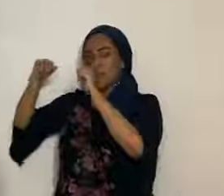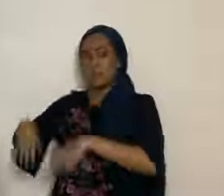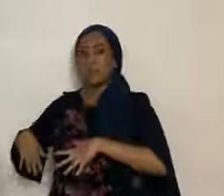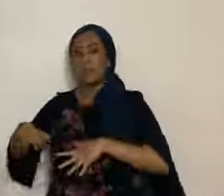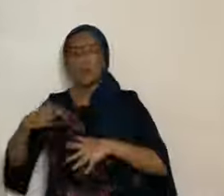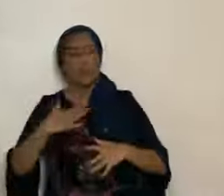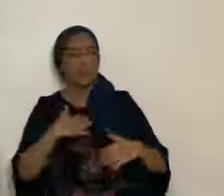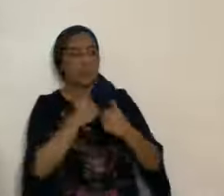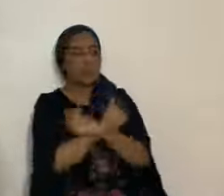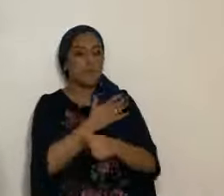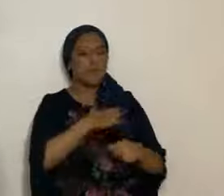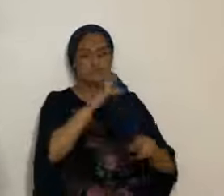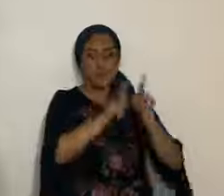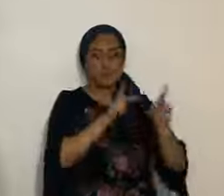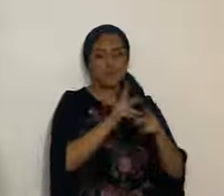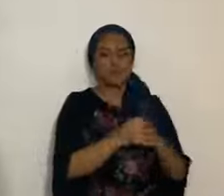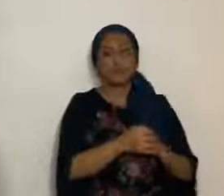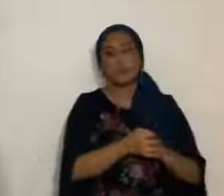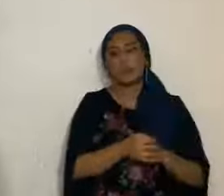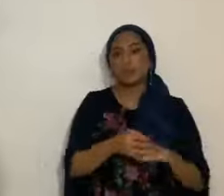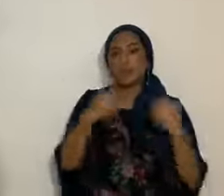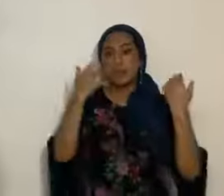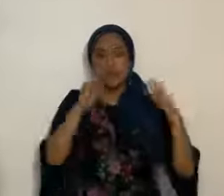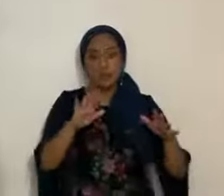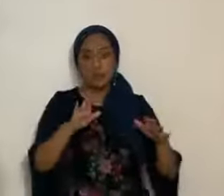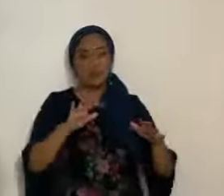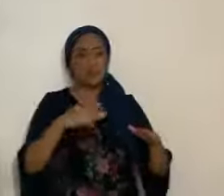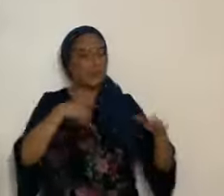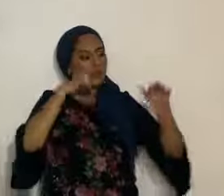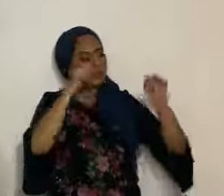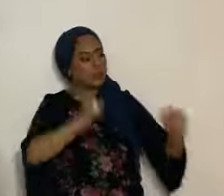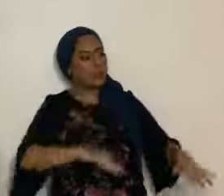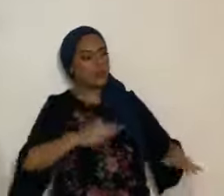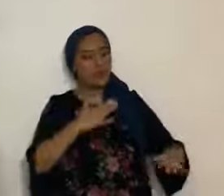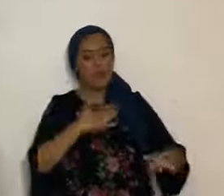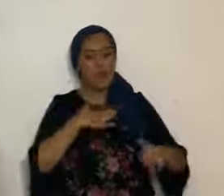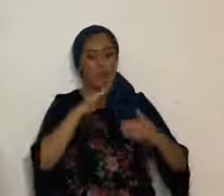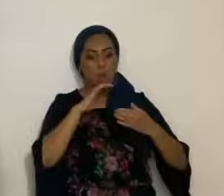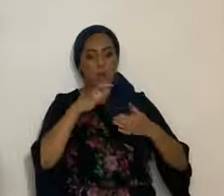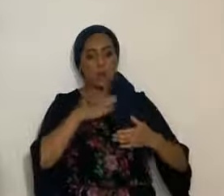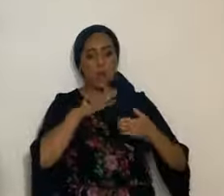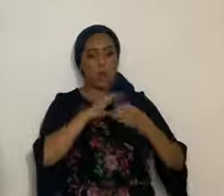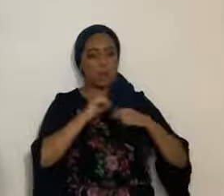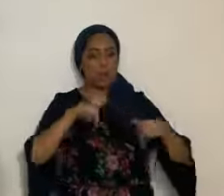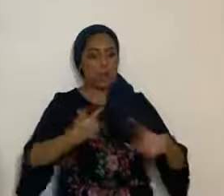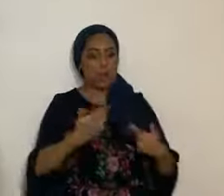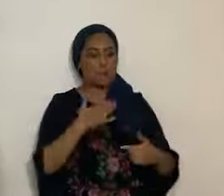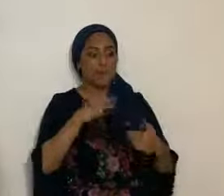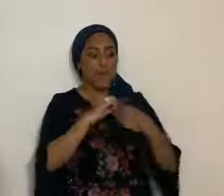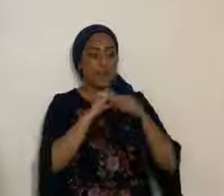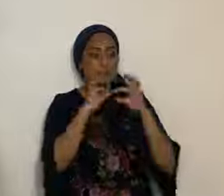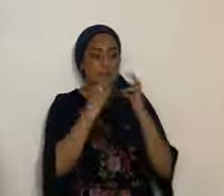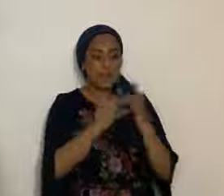pueblo. Después de esto renunció a su vida ya como pastor, a su familia y a lo que había conseguido